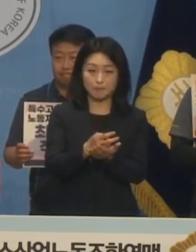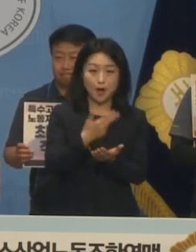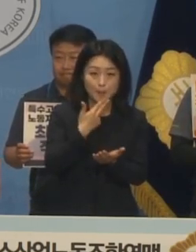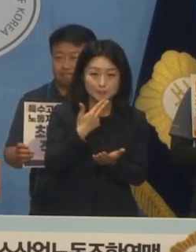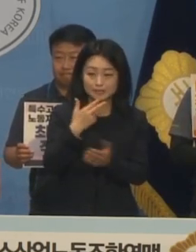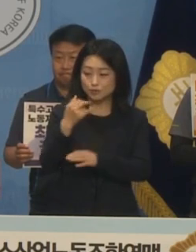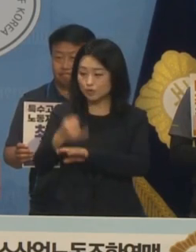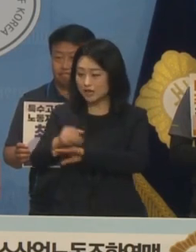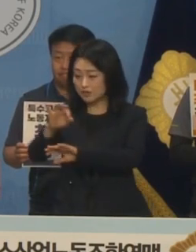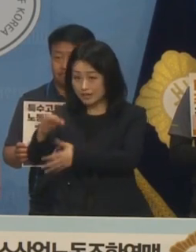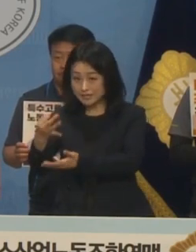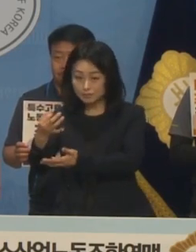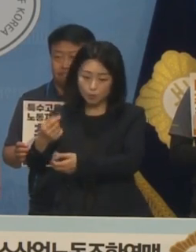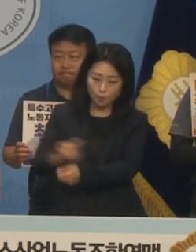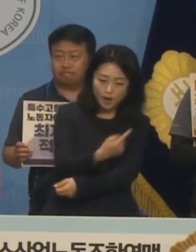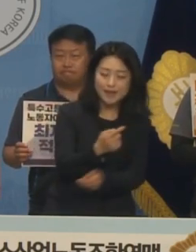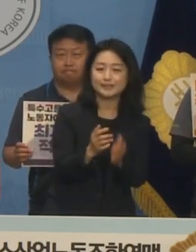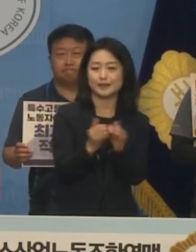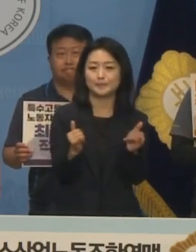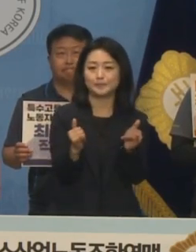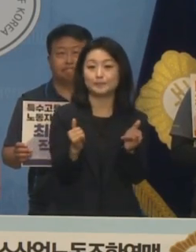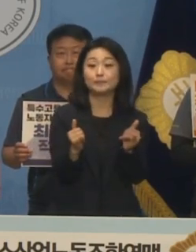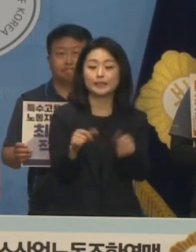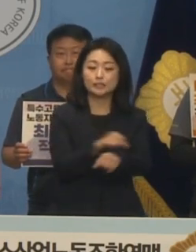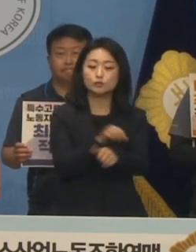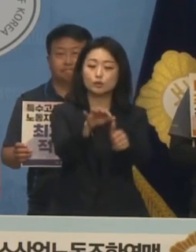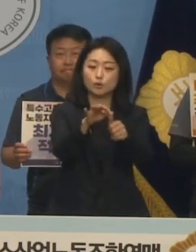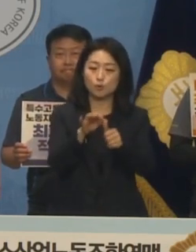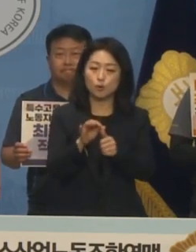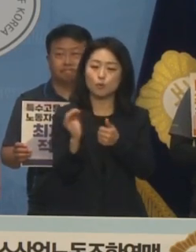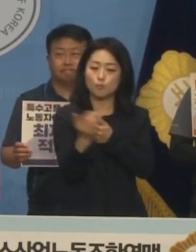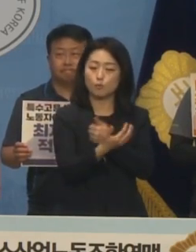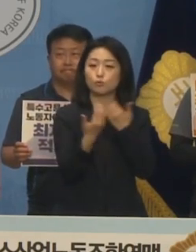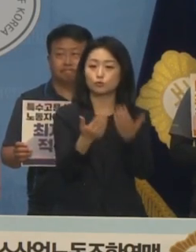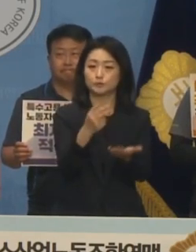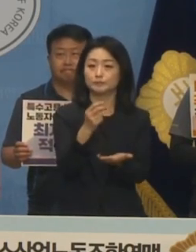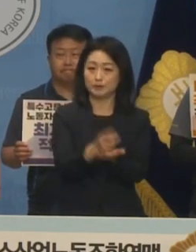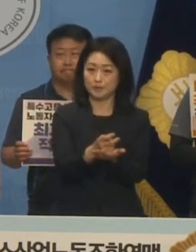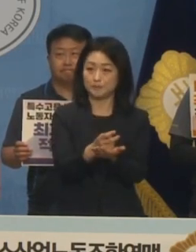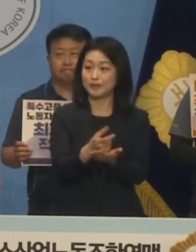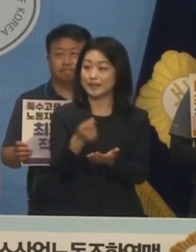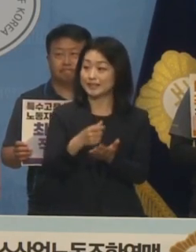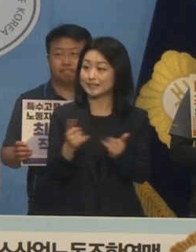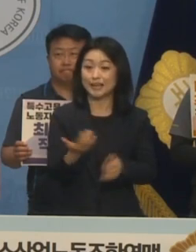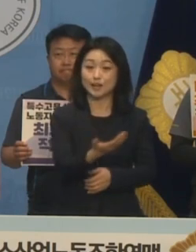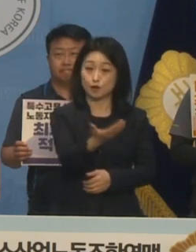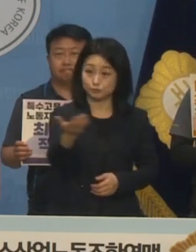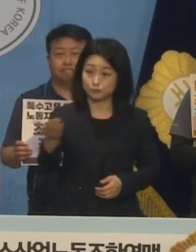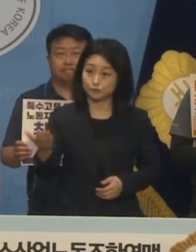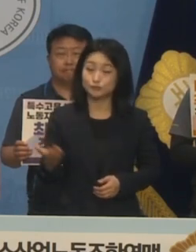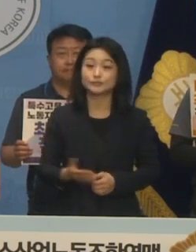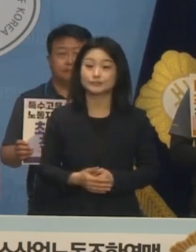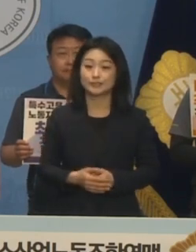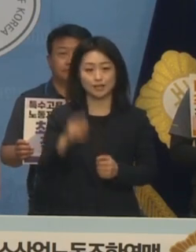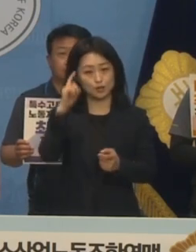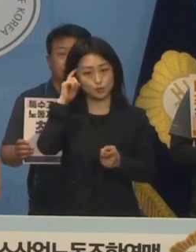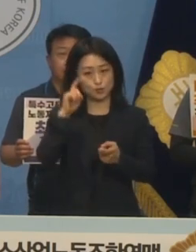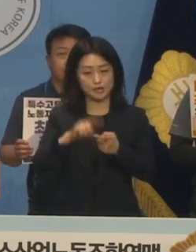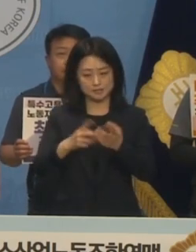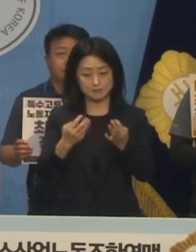학습지 노동자들도 최저임금이 적용될 수 있도록 제도를 마련해 주셨으면 합니다. 정말 간절한